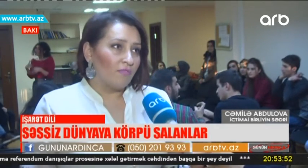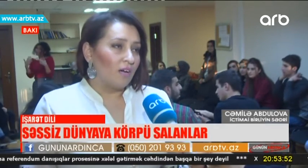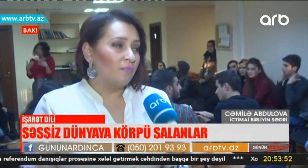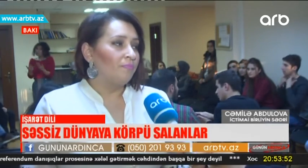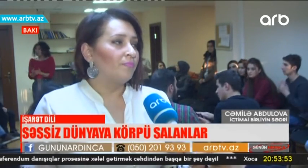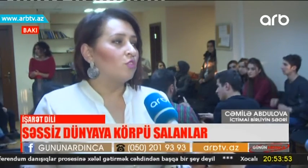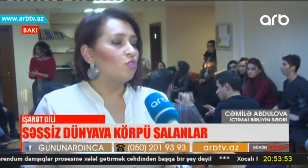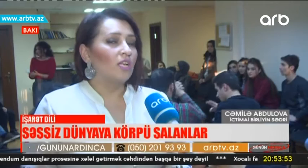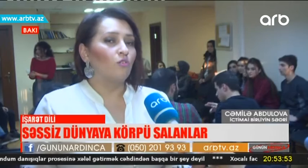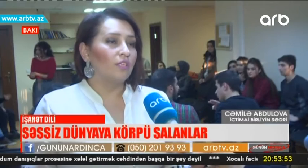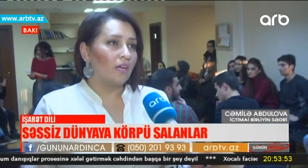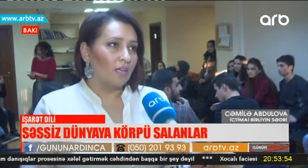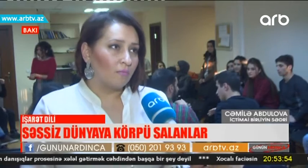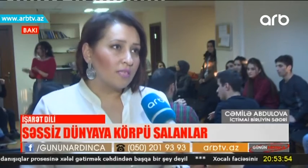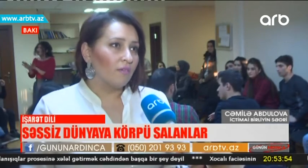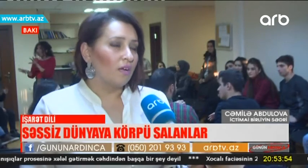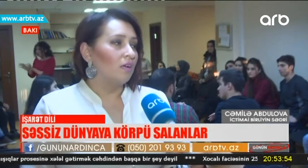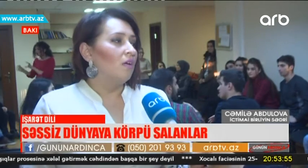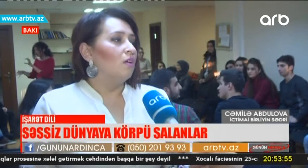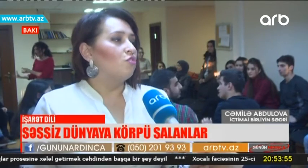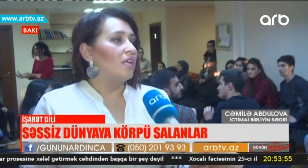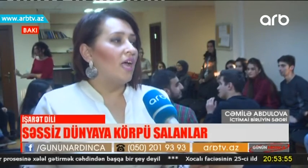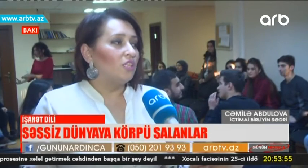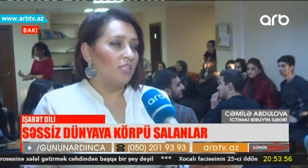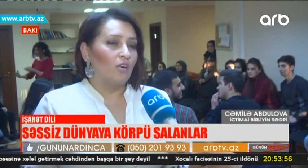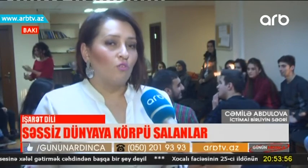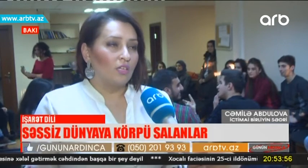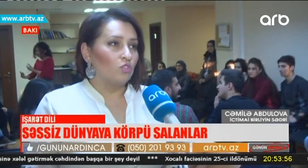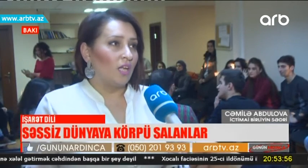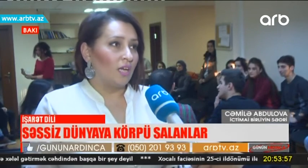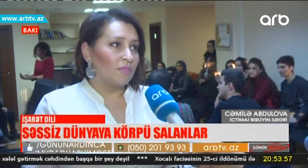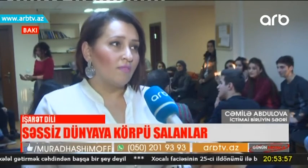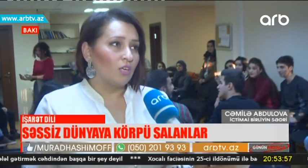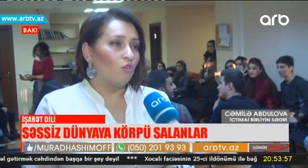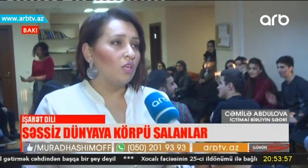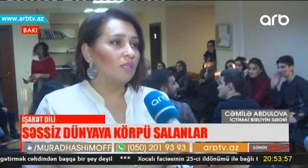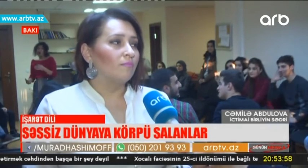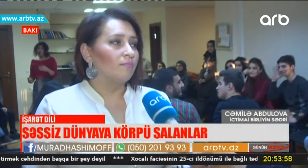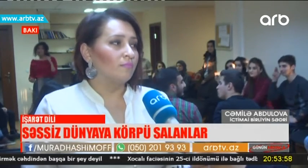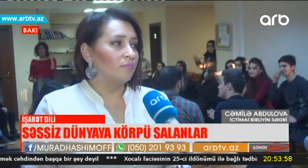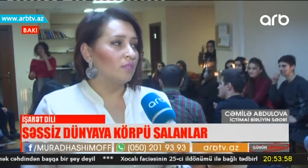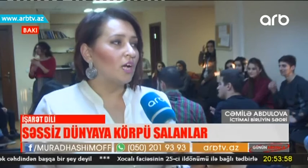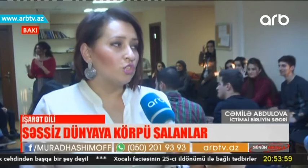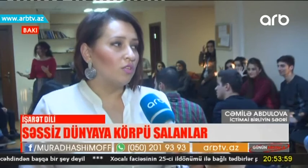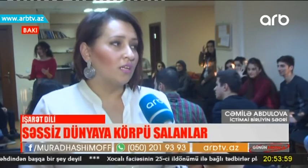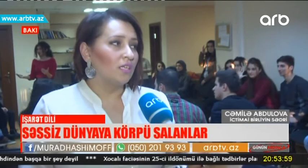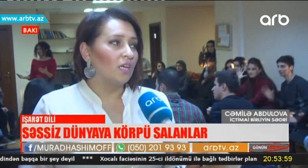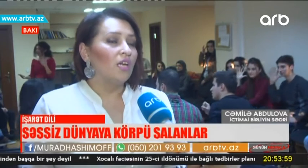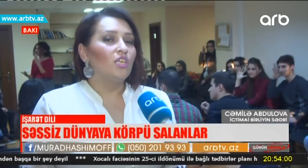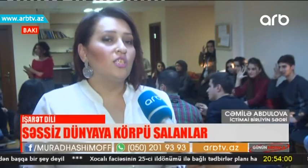var, gözəl kulinarlarımız var, gözəl əl işləri olan uşaqlarımız var ki, onlar yaxşı olardı ki, işlə